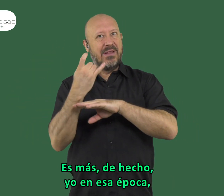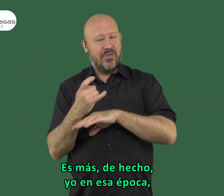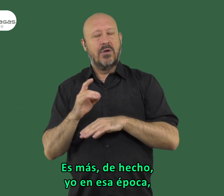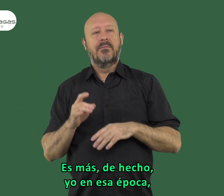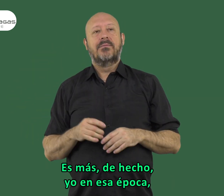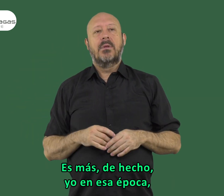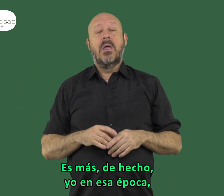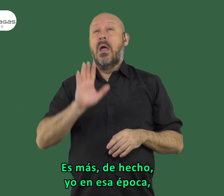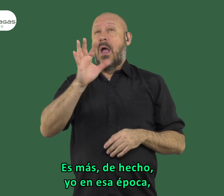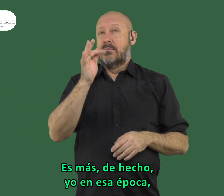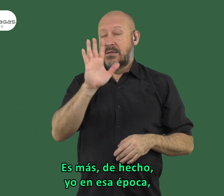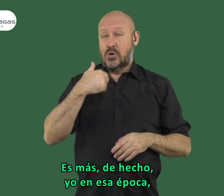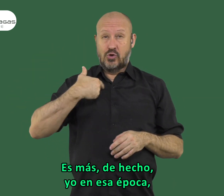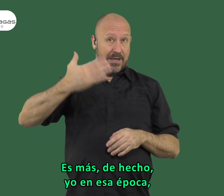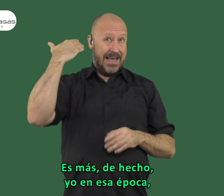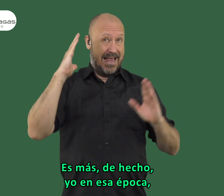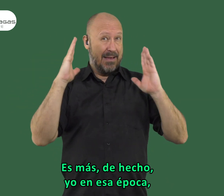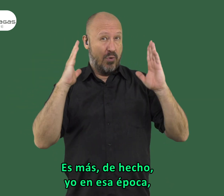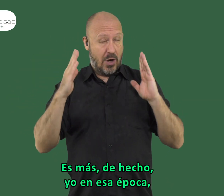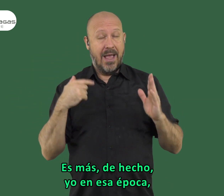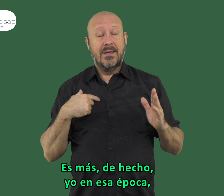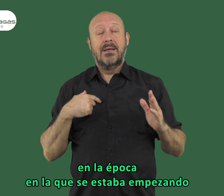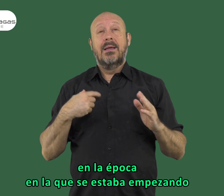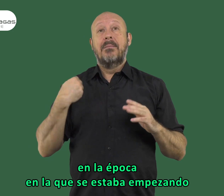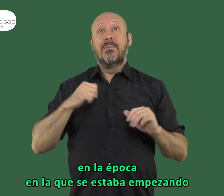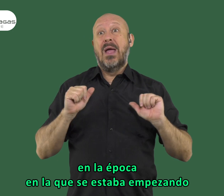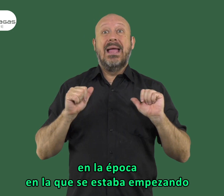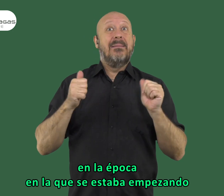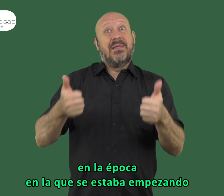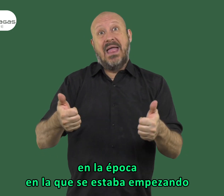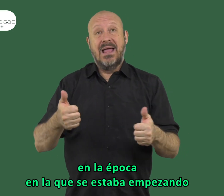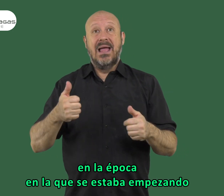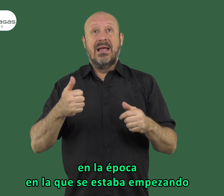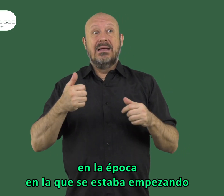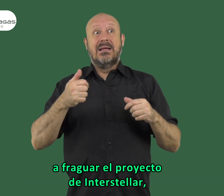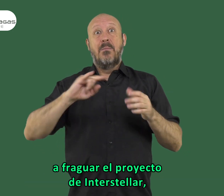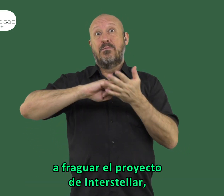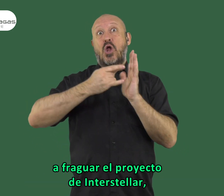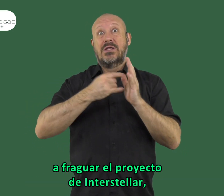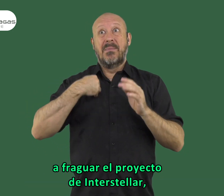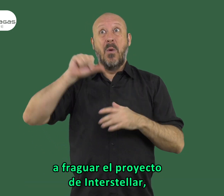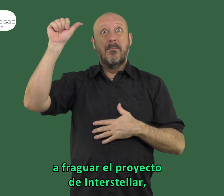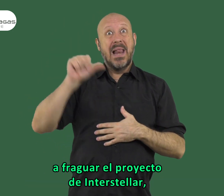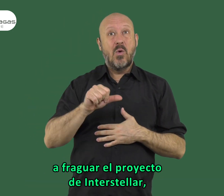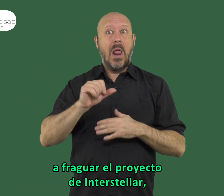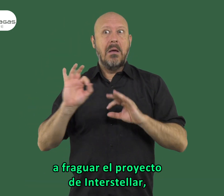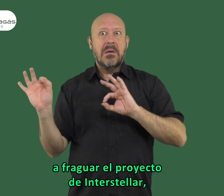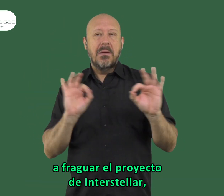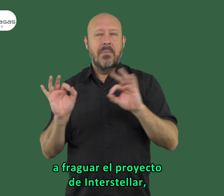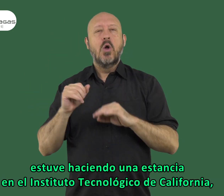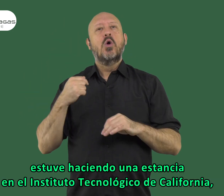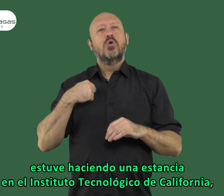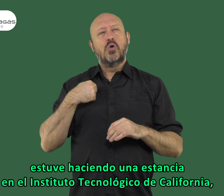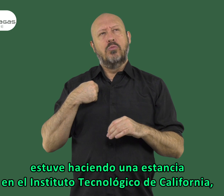gravitacionales. Es más, de hecho, yo en esa época, en la época en la que se estaba empezando a fraguar el proyecto de